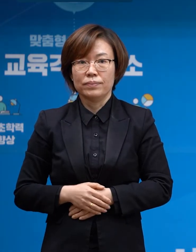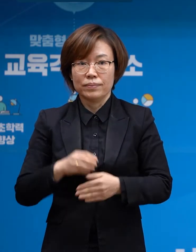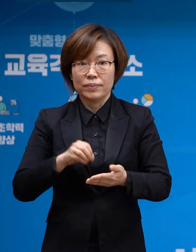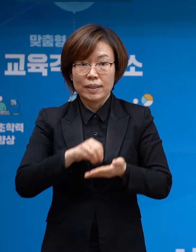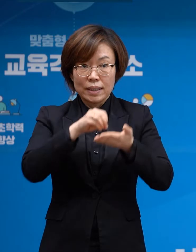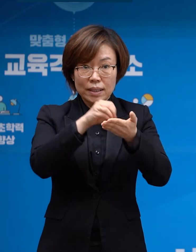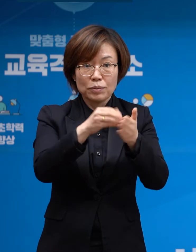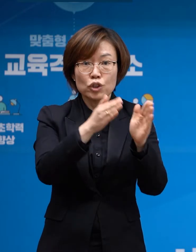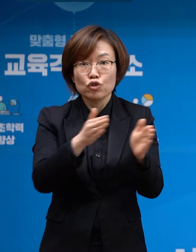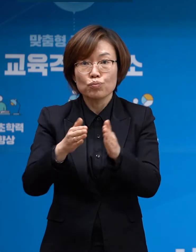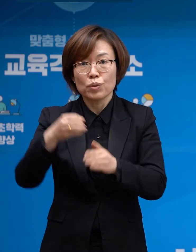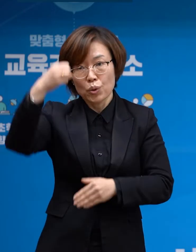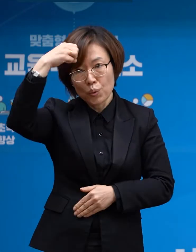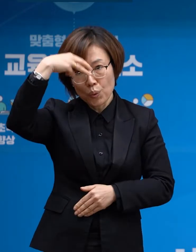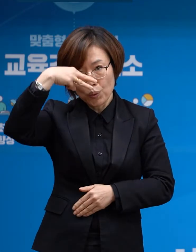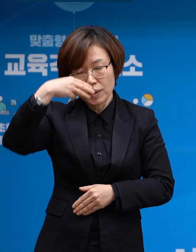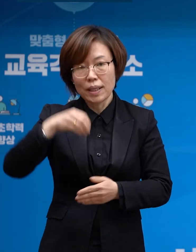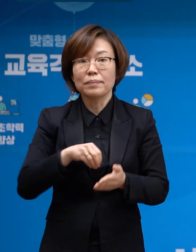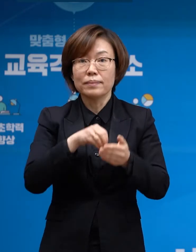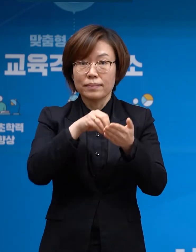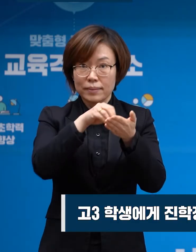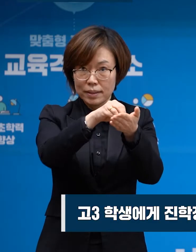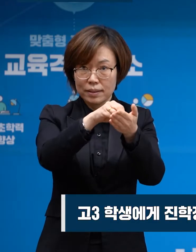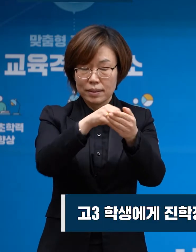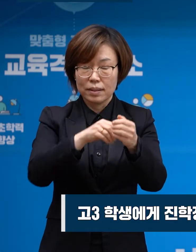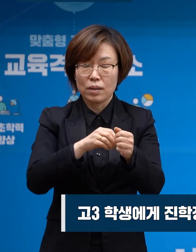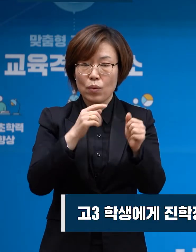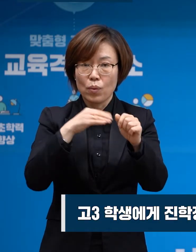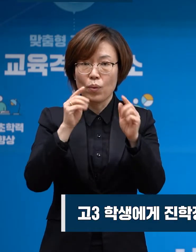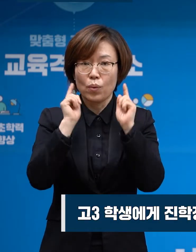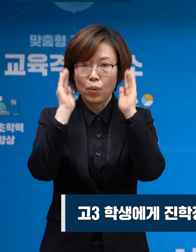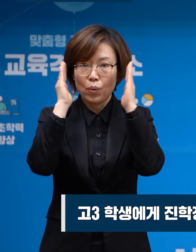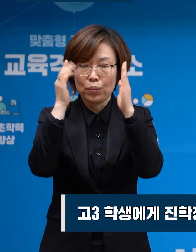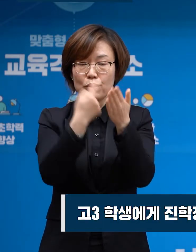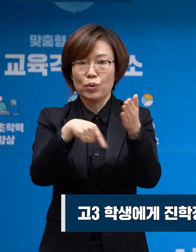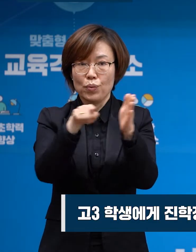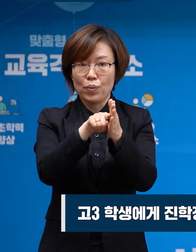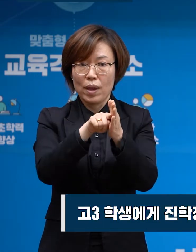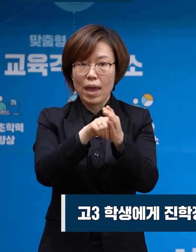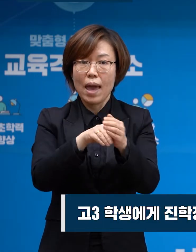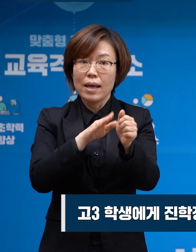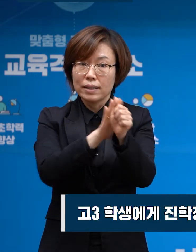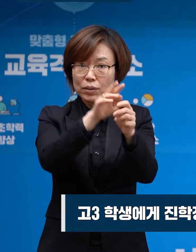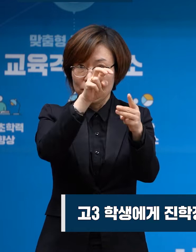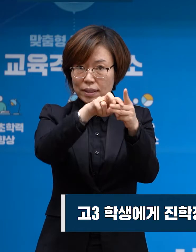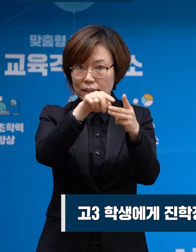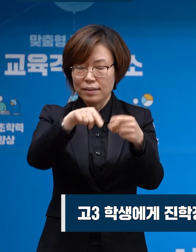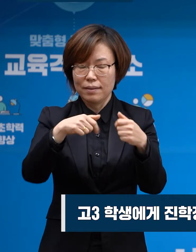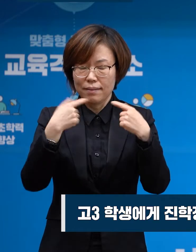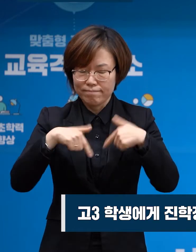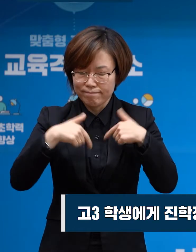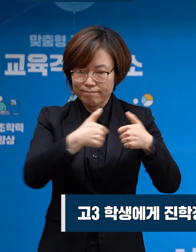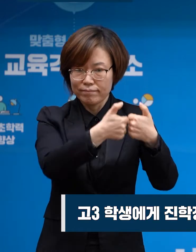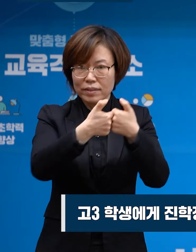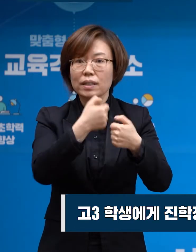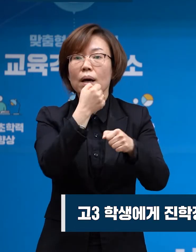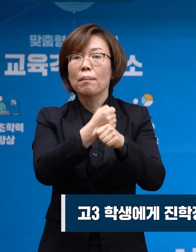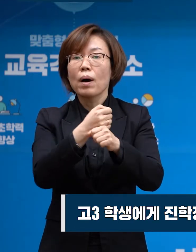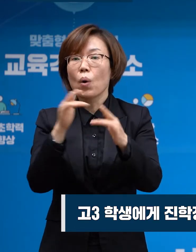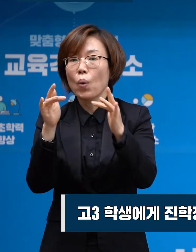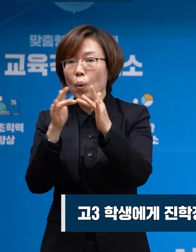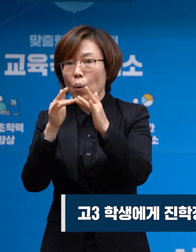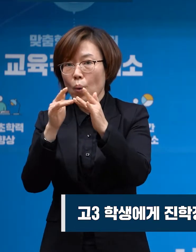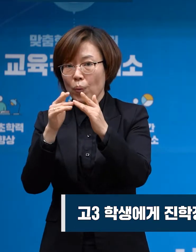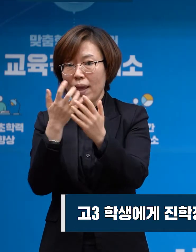입시를 준비하는 고3 학생의 진학 지도를 위해 진학정보센터를 통해 상시적인 상담과 함께 온라인